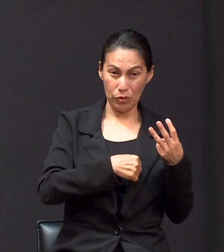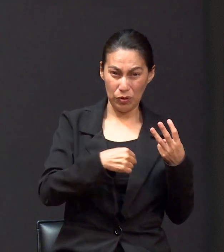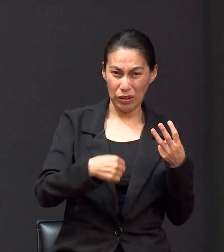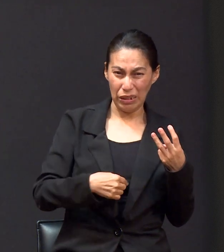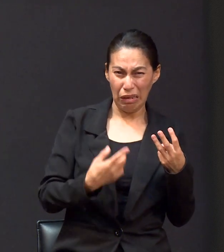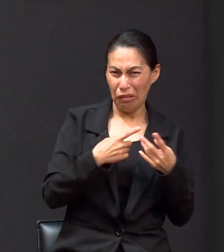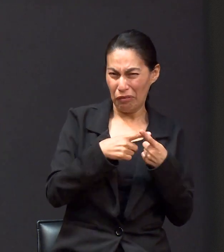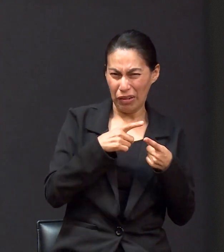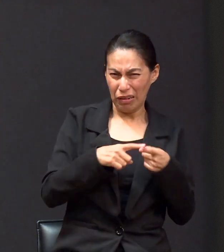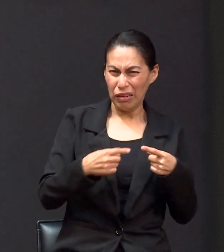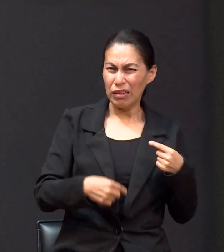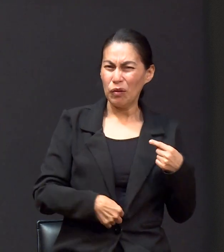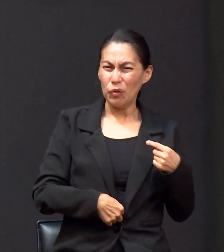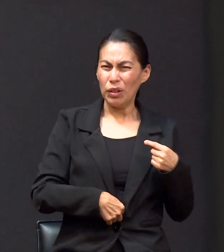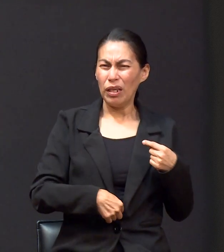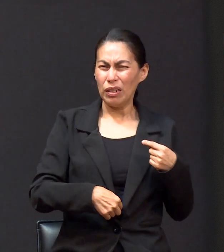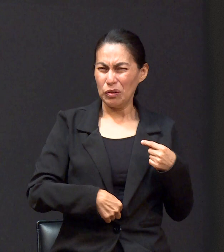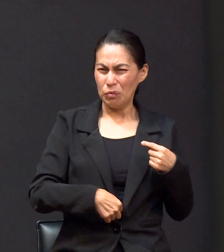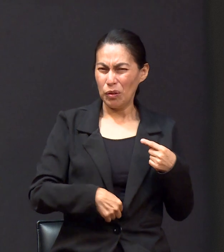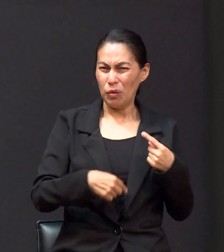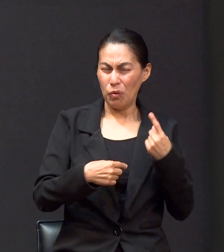toda mi sangre coagulada en el estómago.